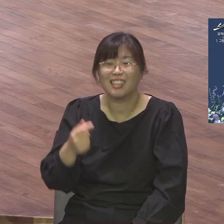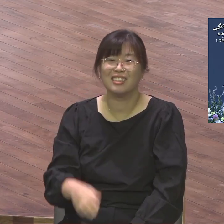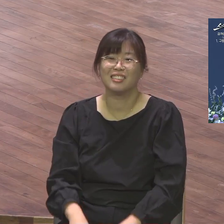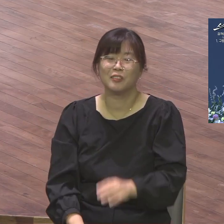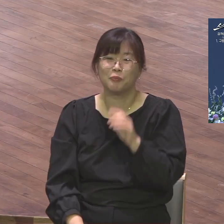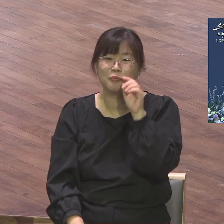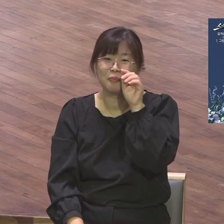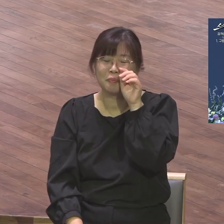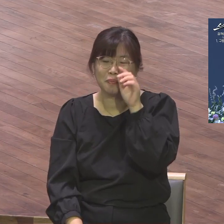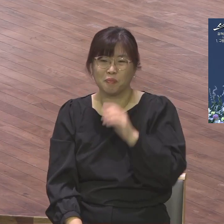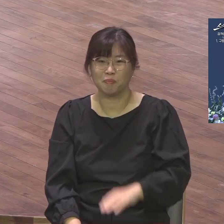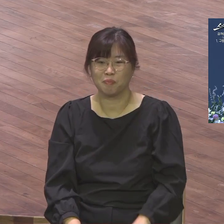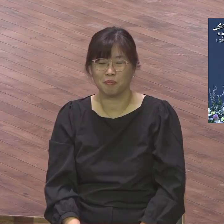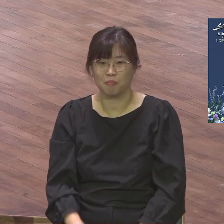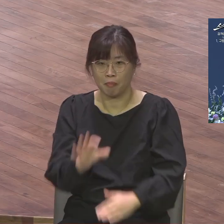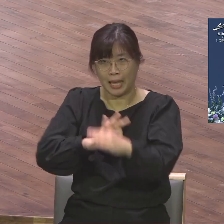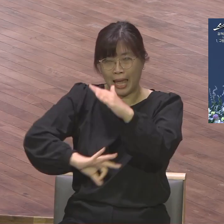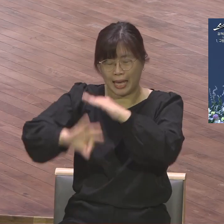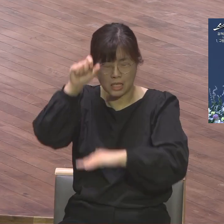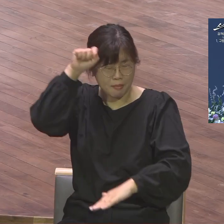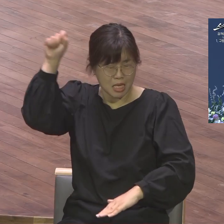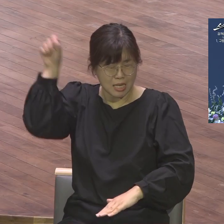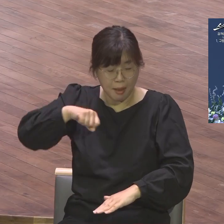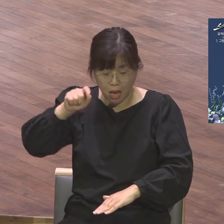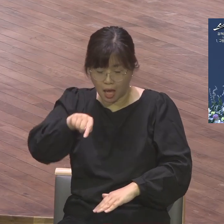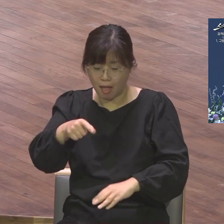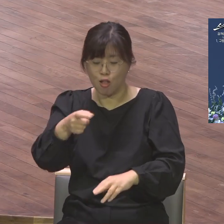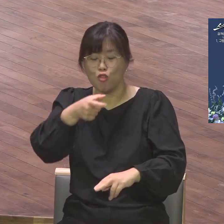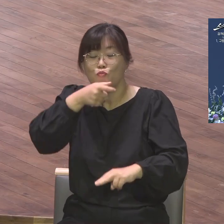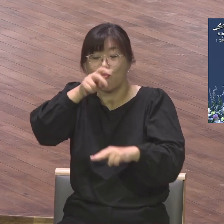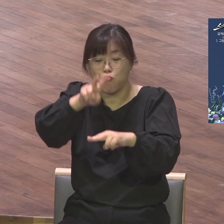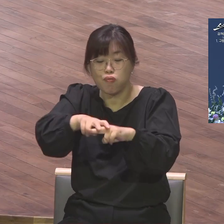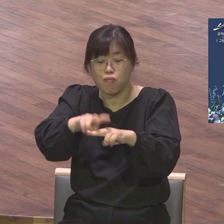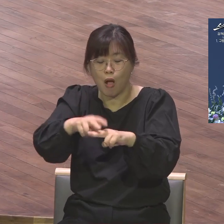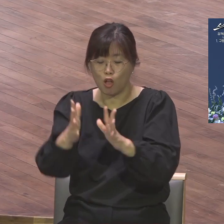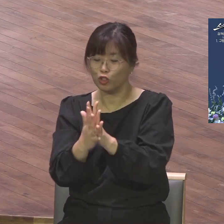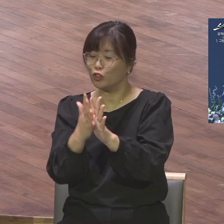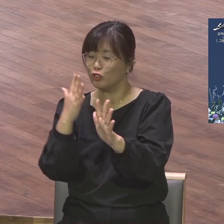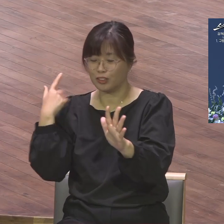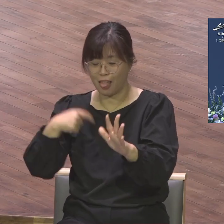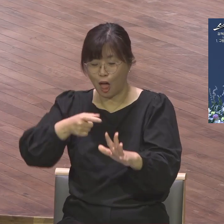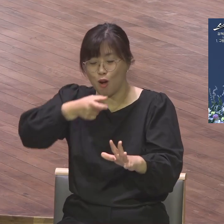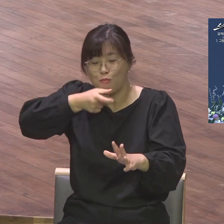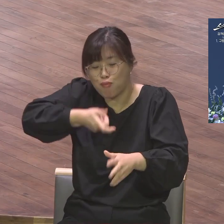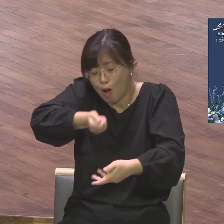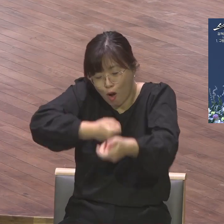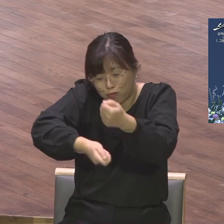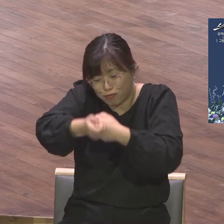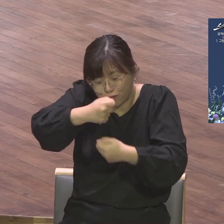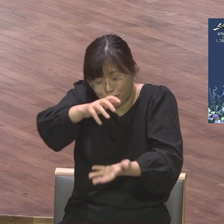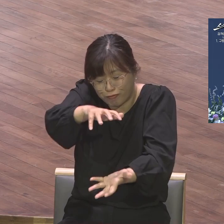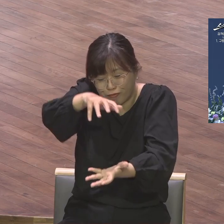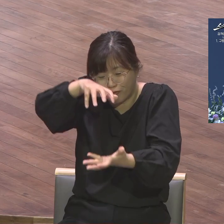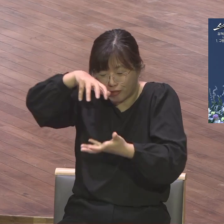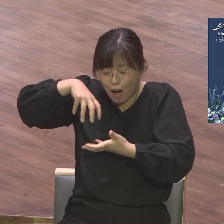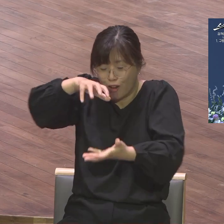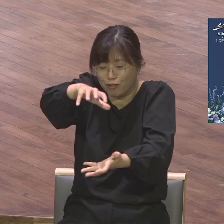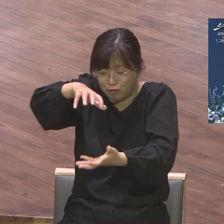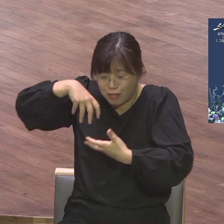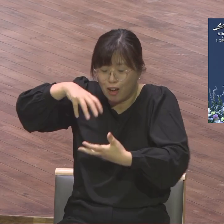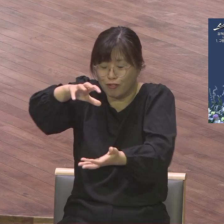물 길러가 올라가야 되는데 그거 다 먹고 살았어요. 물이 많으냐? 많지도